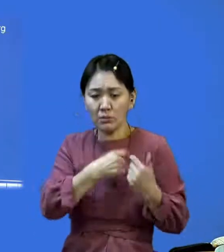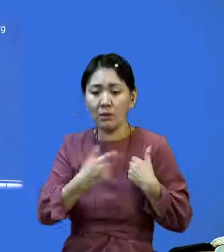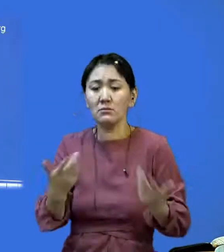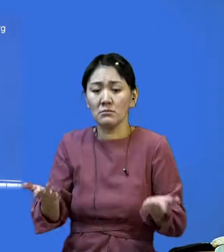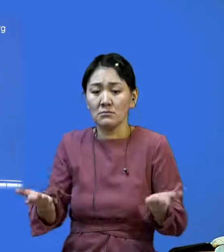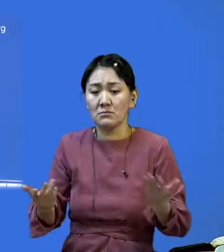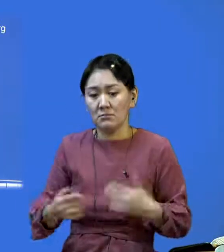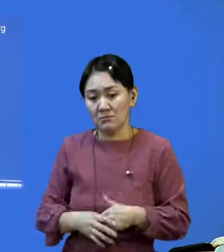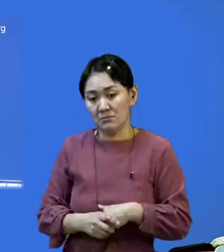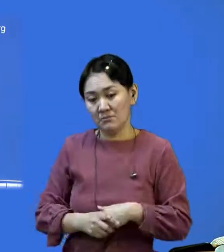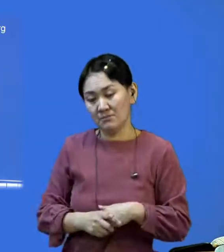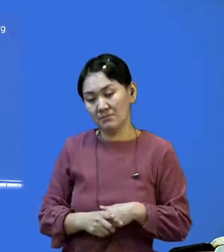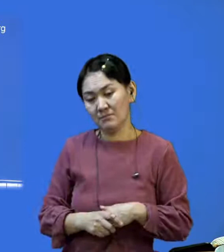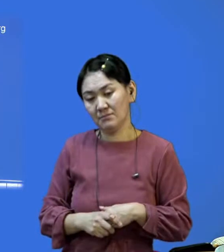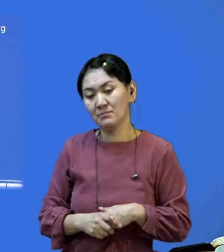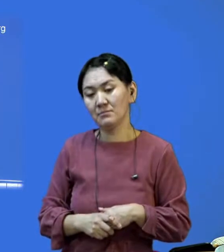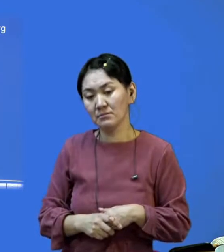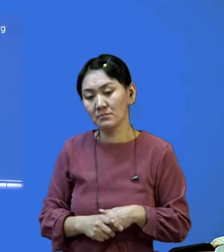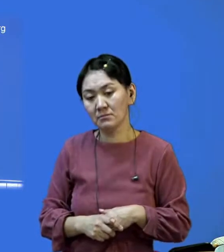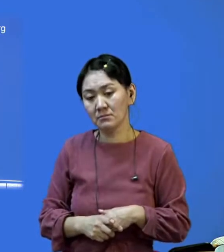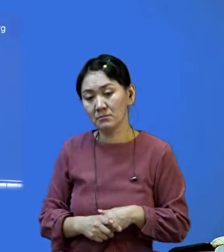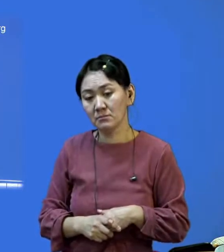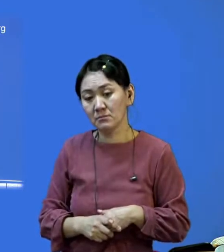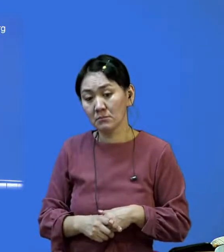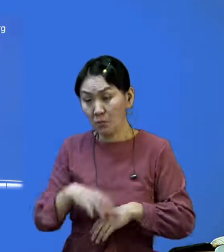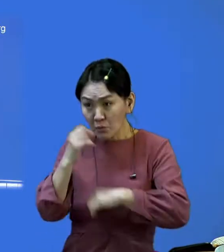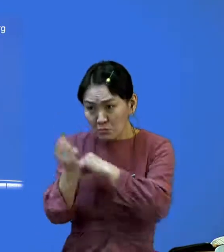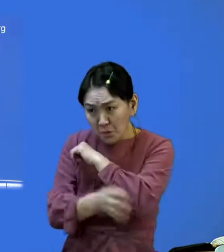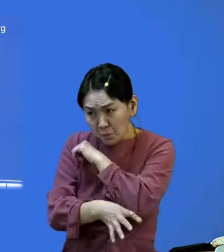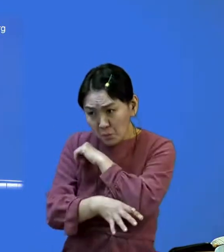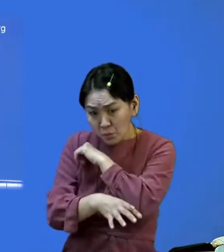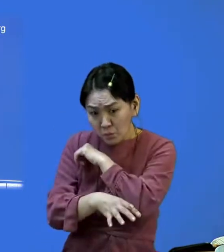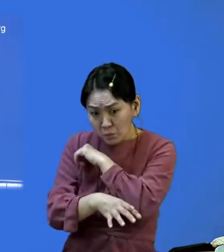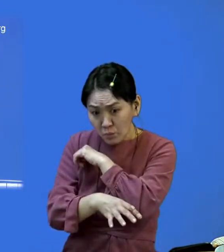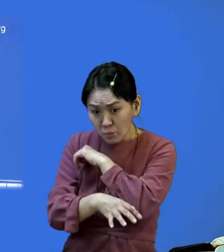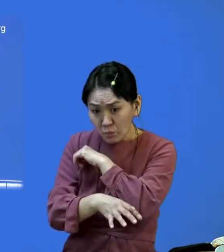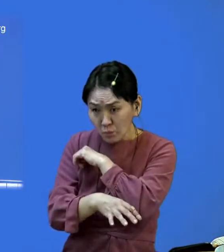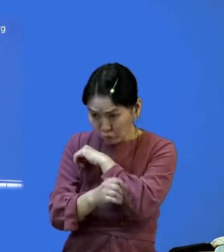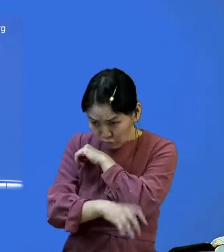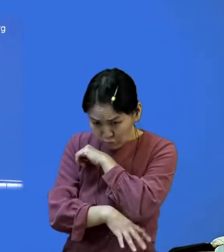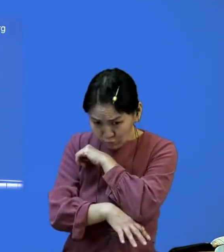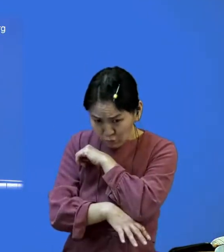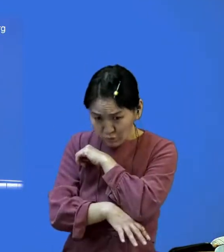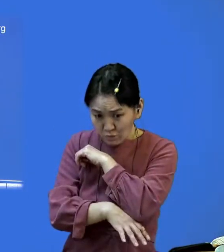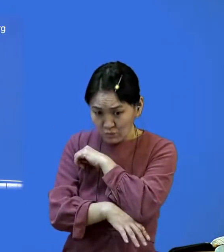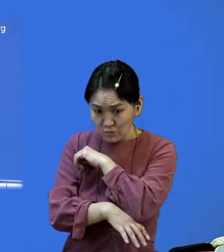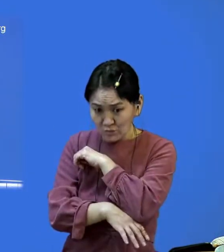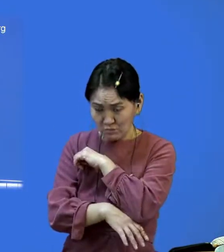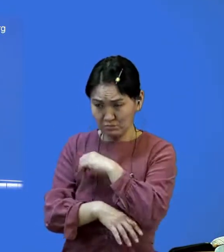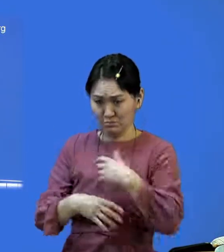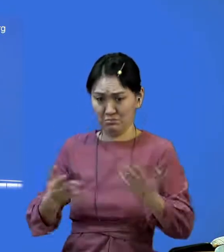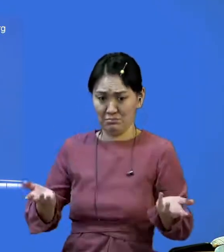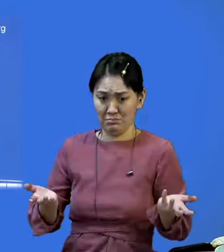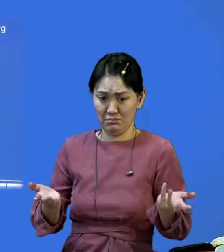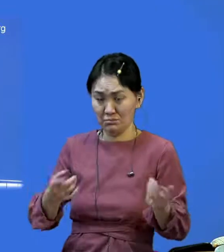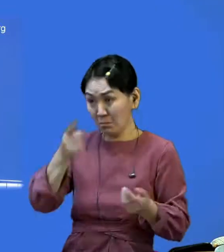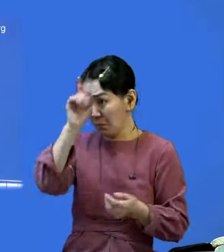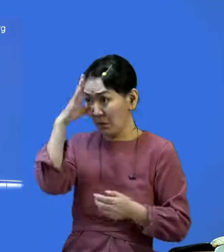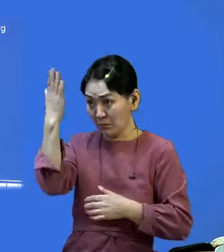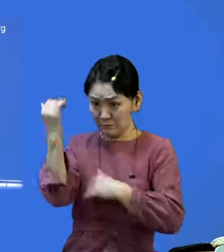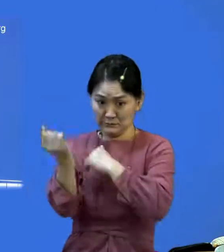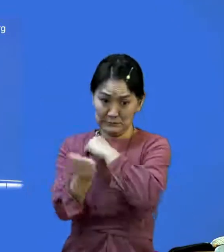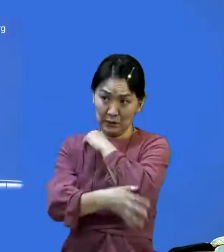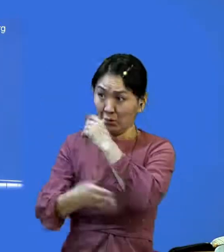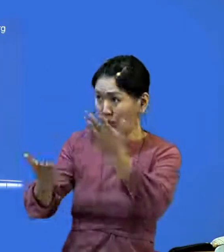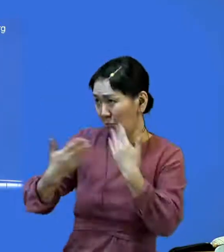Ятуу гэж юу? Гүн чинь Бурхан ядуу